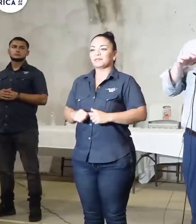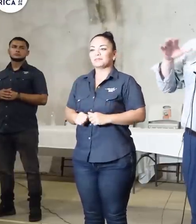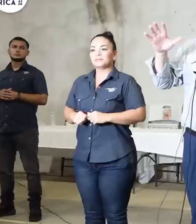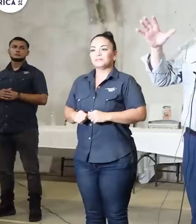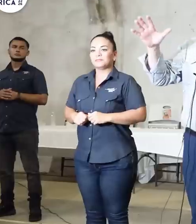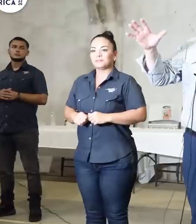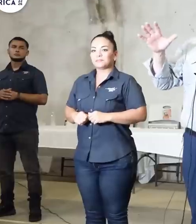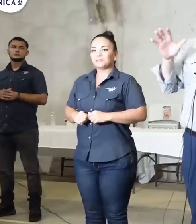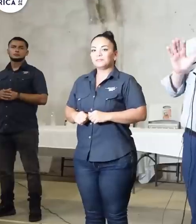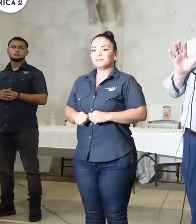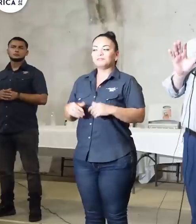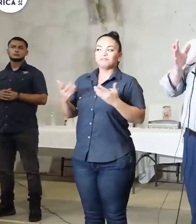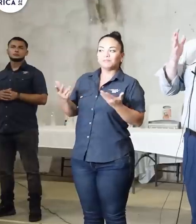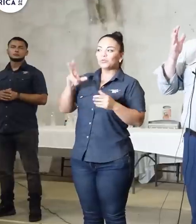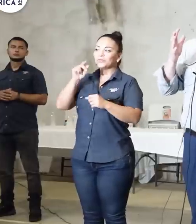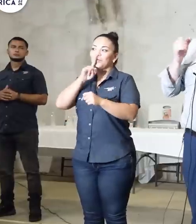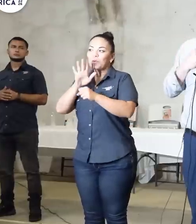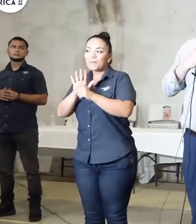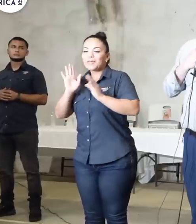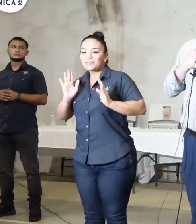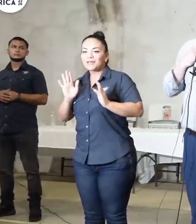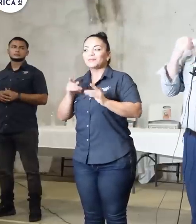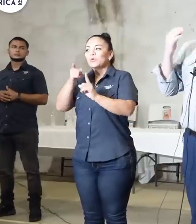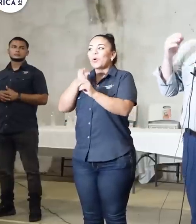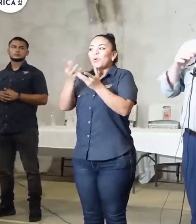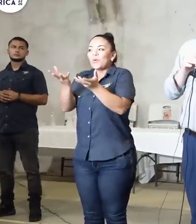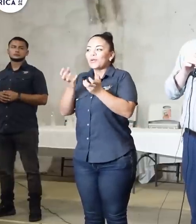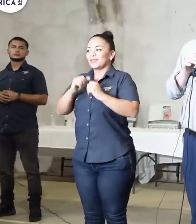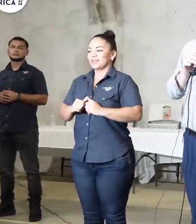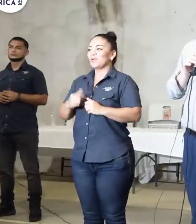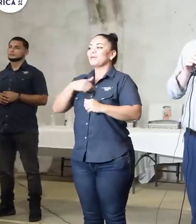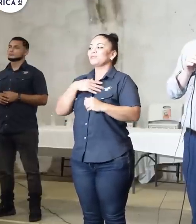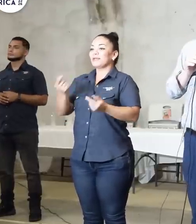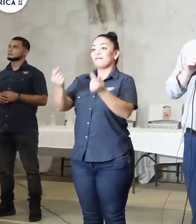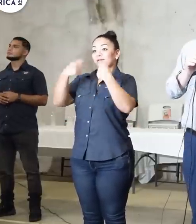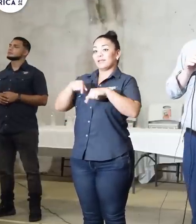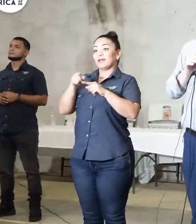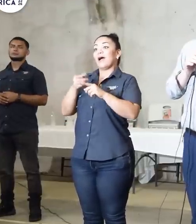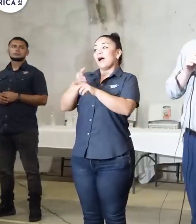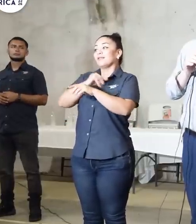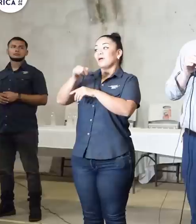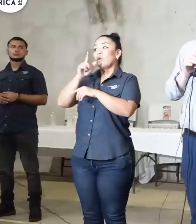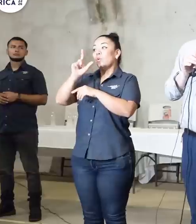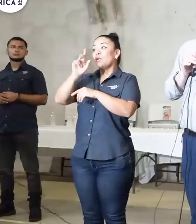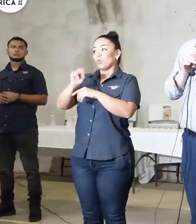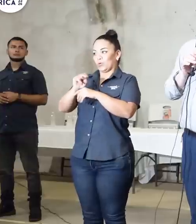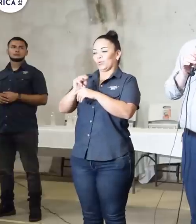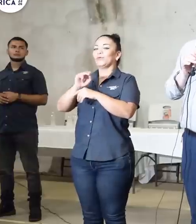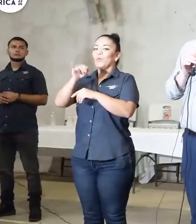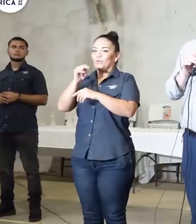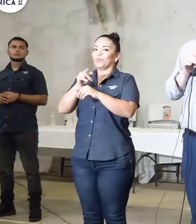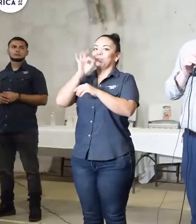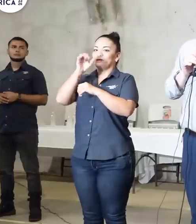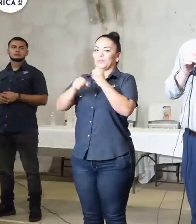Entonces, no es una promesa, es una intención. A mí me gustaría venir antes de junio del año entrante,